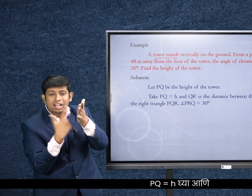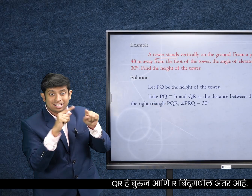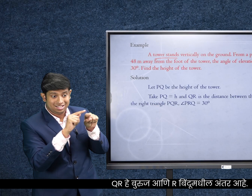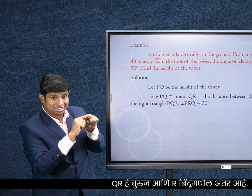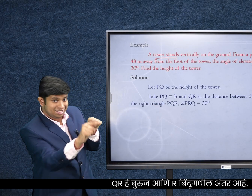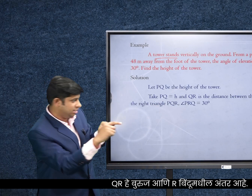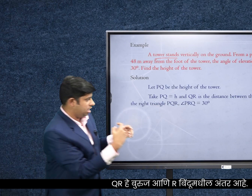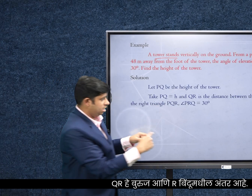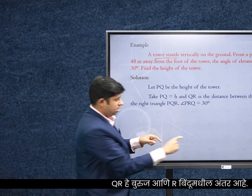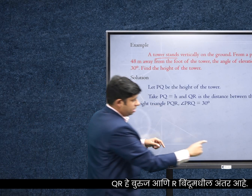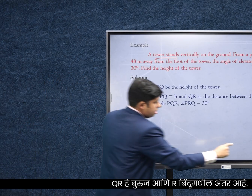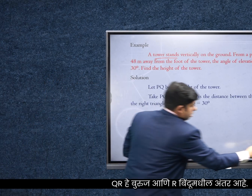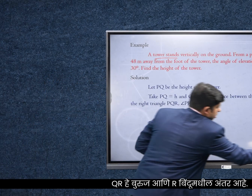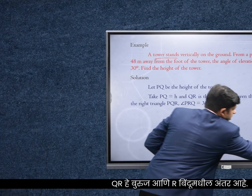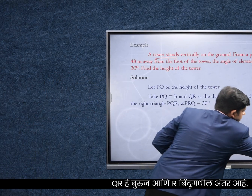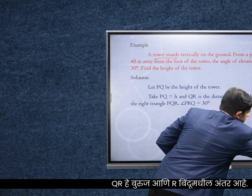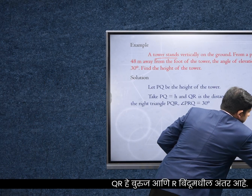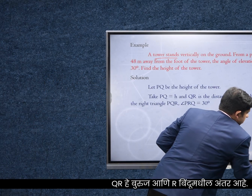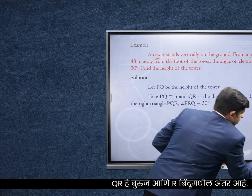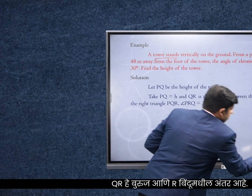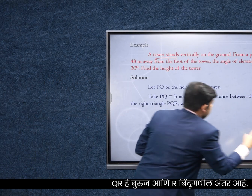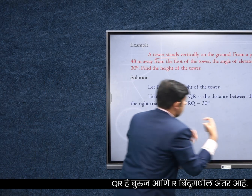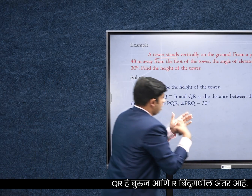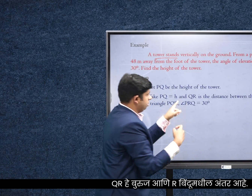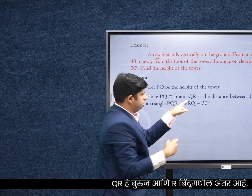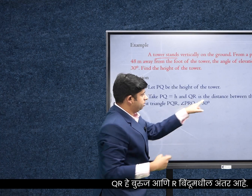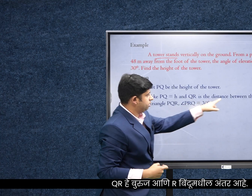आणि QR हे बुरुज आणि R बिंदूंमधील अंतर आहे.